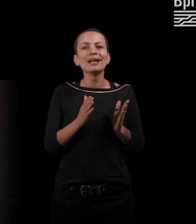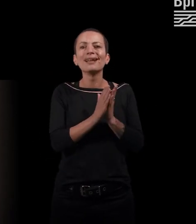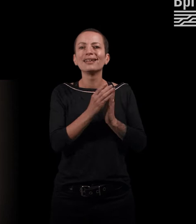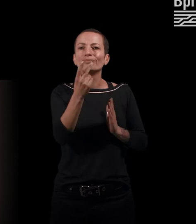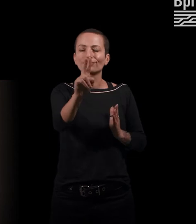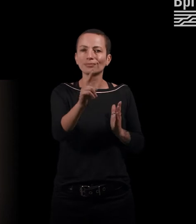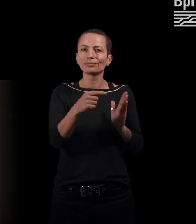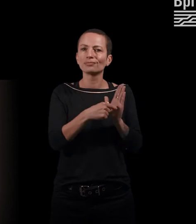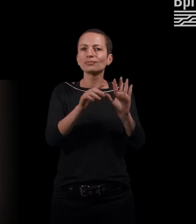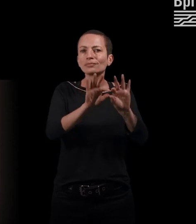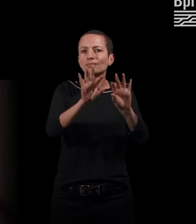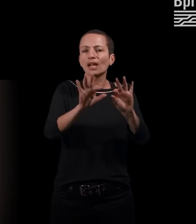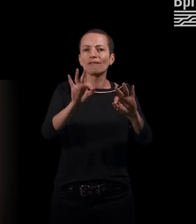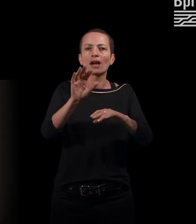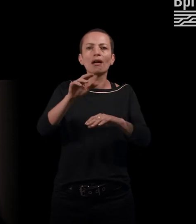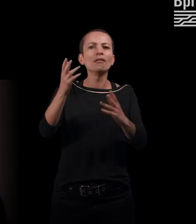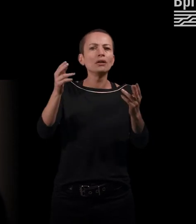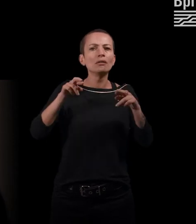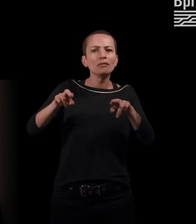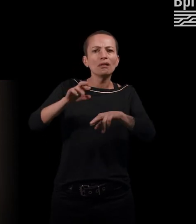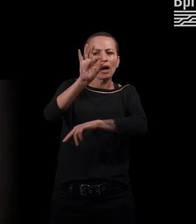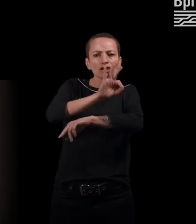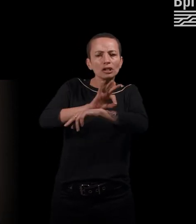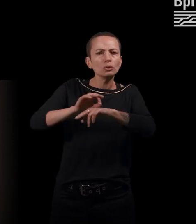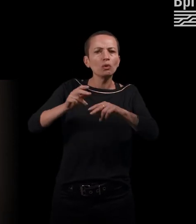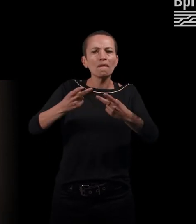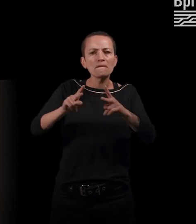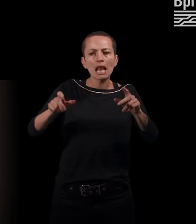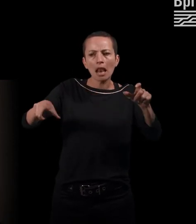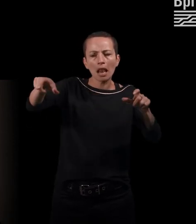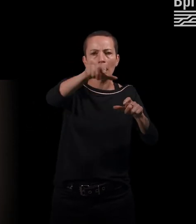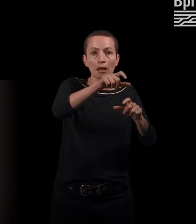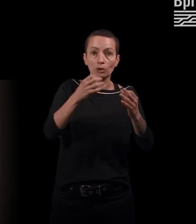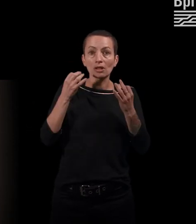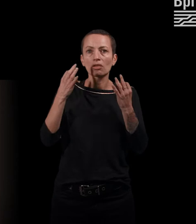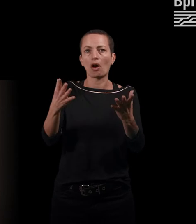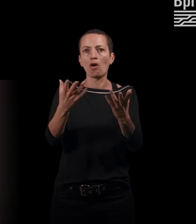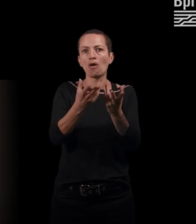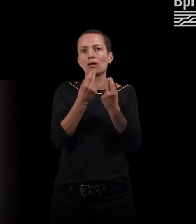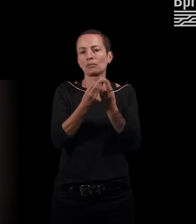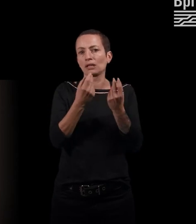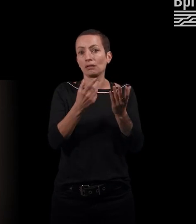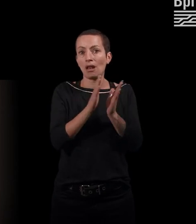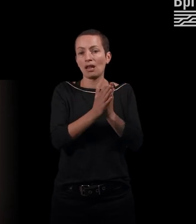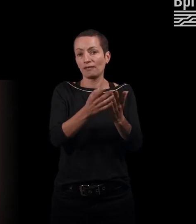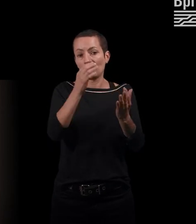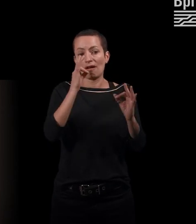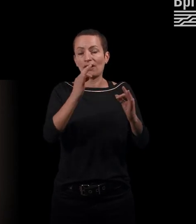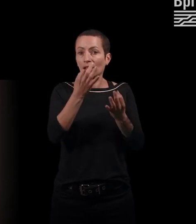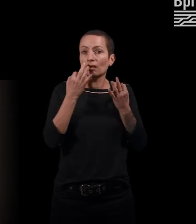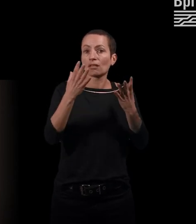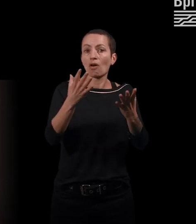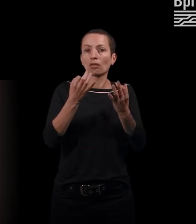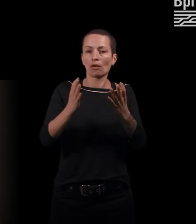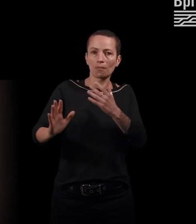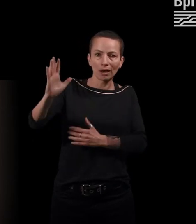livre parle effectivement de l'architecture, de l'urbanisme et de la ville, il parle aussi du temps, parce que ce livre est un livre sur le temps, sur